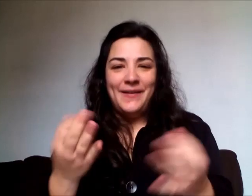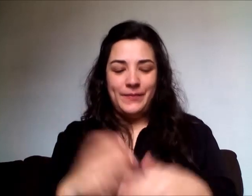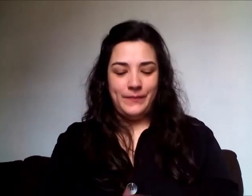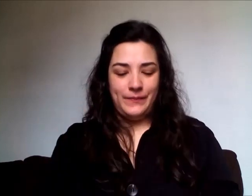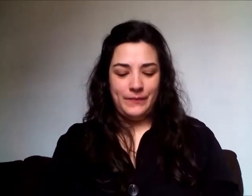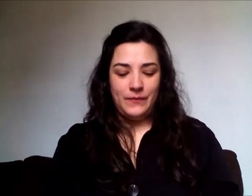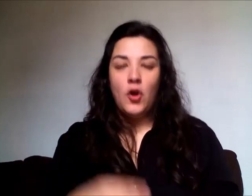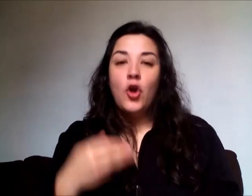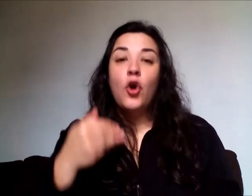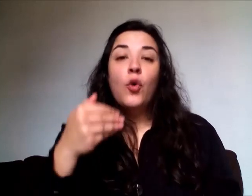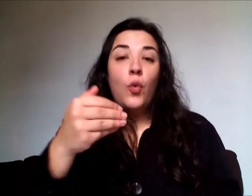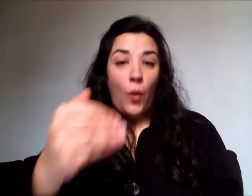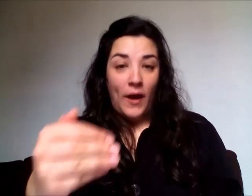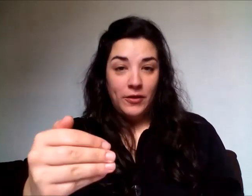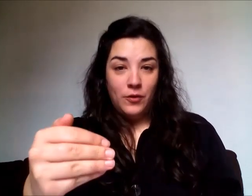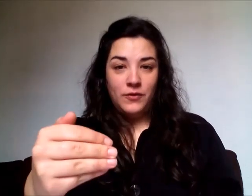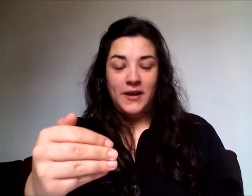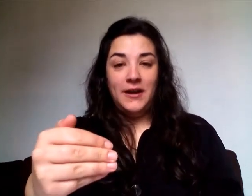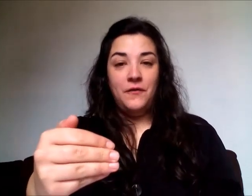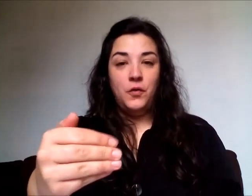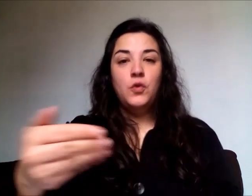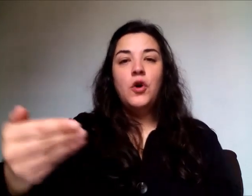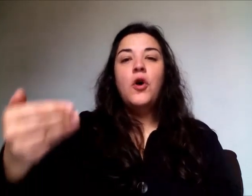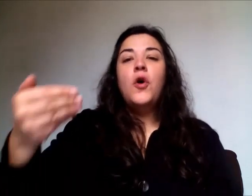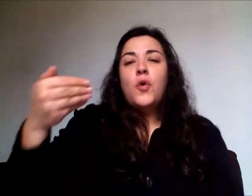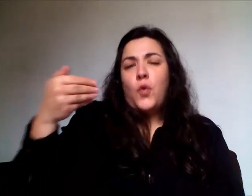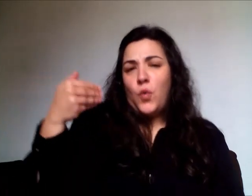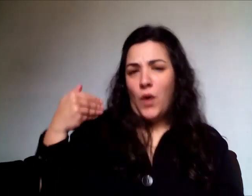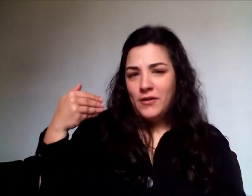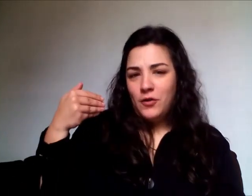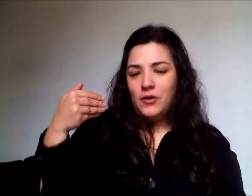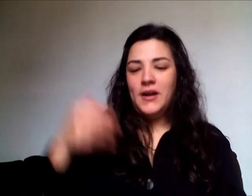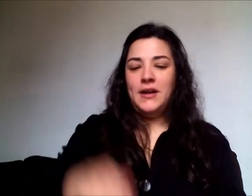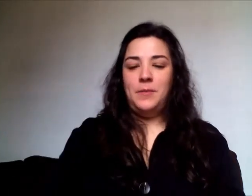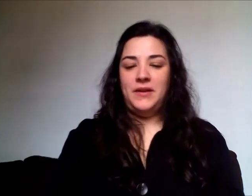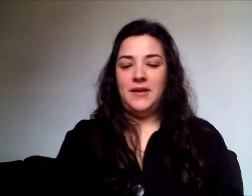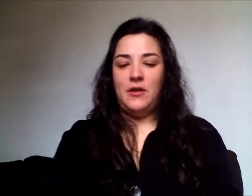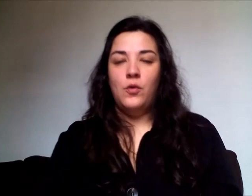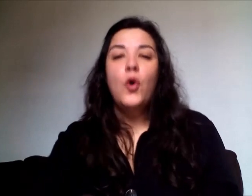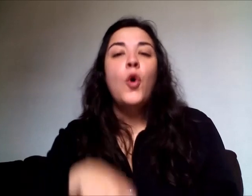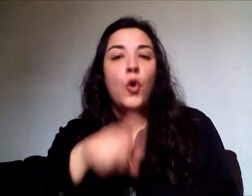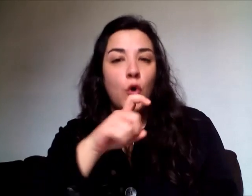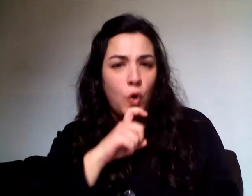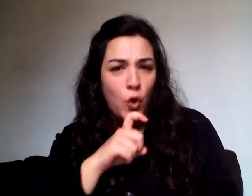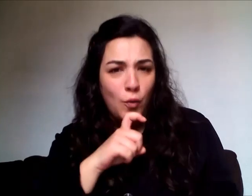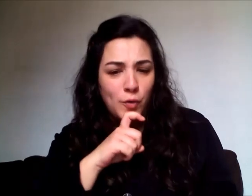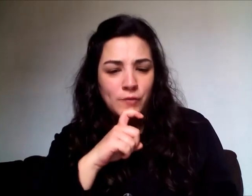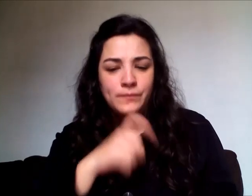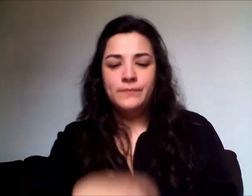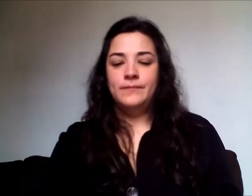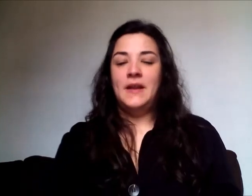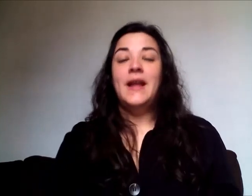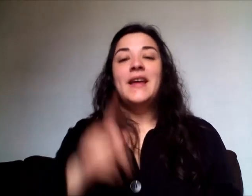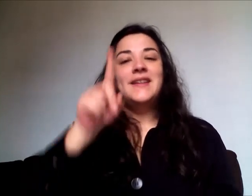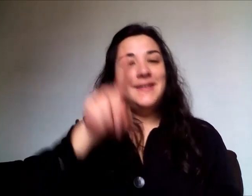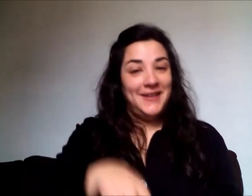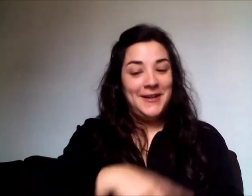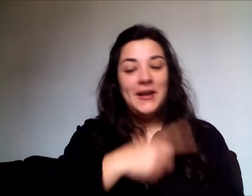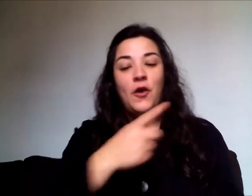qué? ¿Cuándo? ¿En el futuro? ¿Cuándo? ¿En el pasado? ¿Cómo? ¿Sí